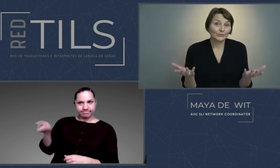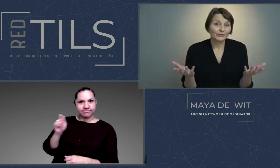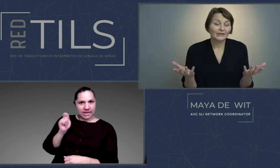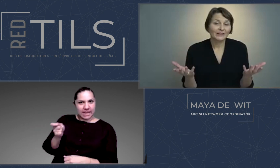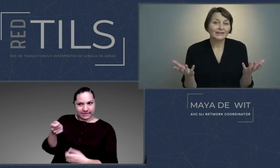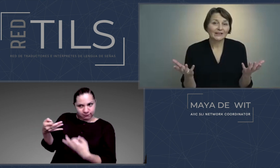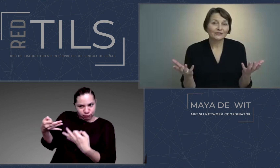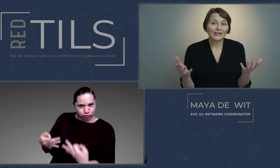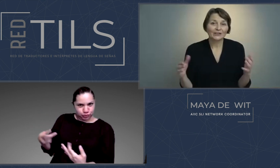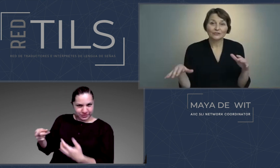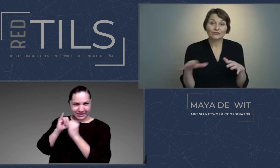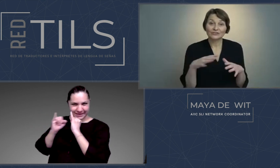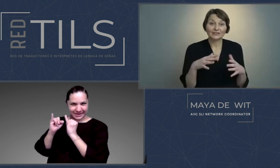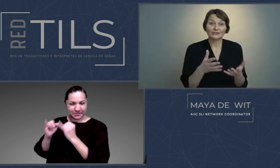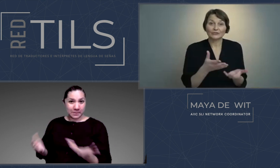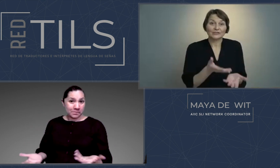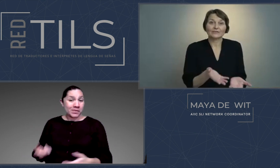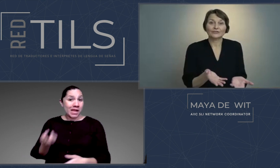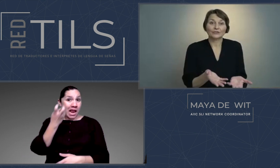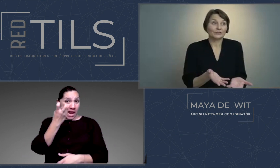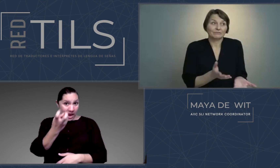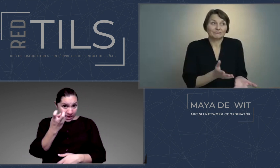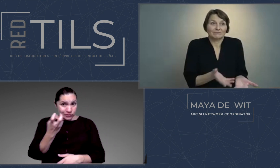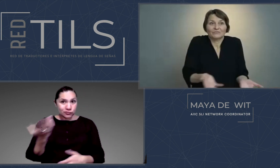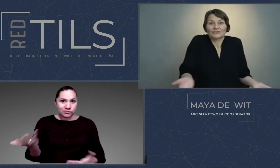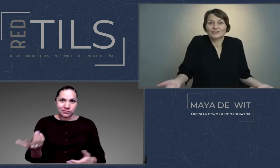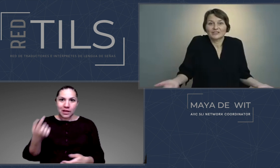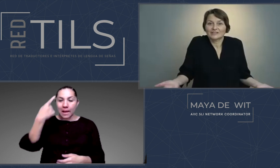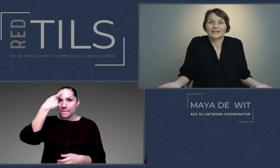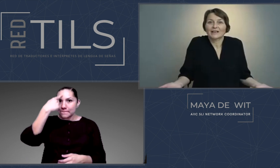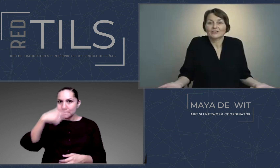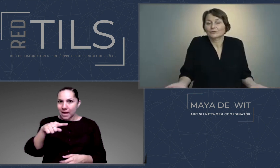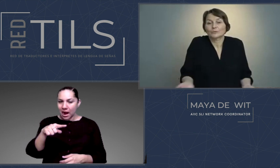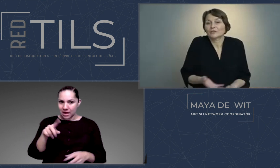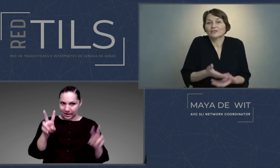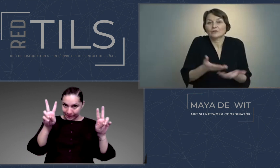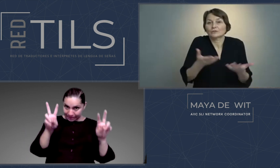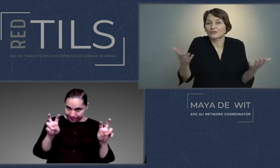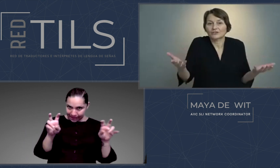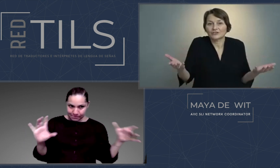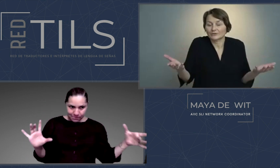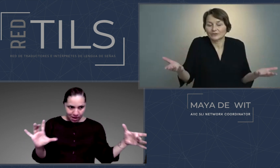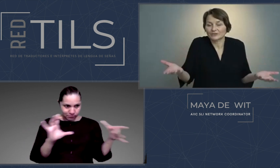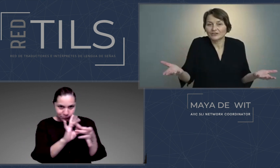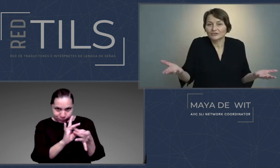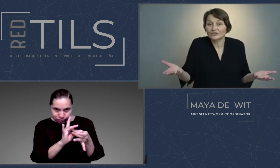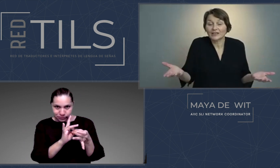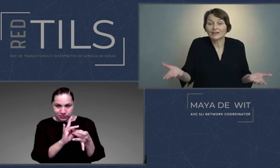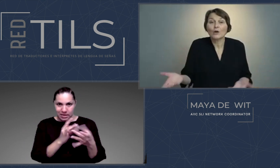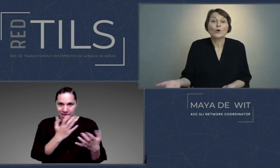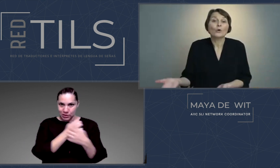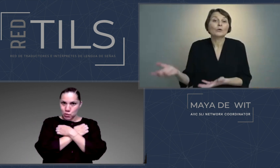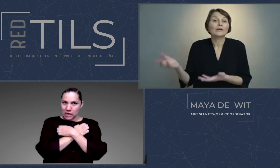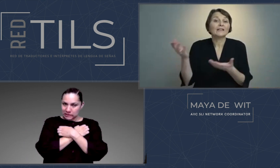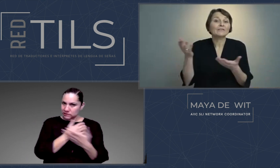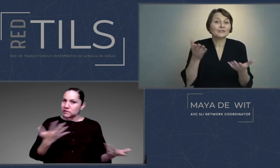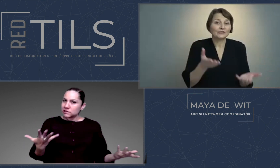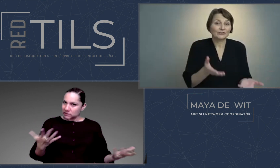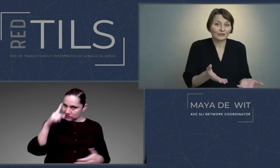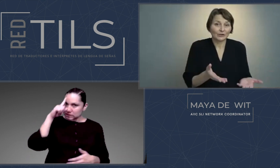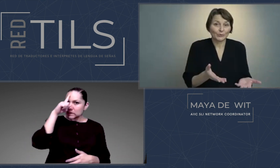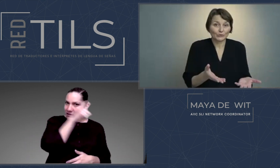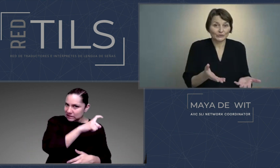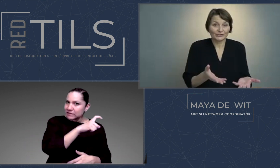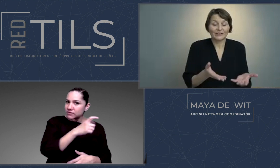interpretación en ambientes educativos. O sea, hay escuelas en donde no hay intérpretes para los